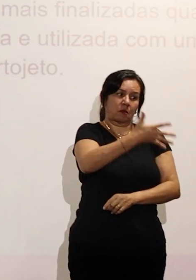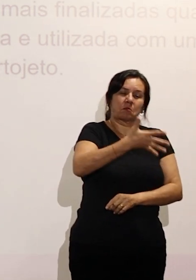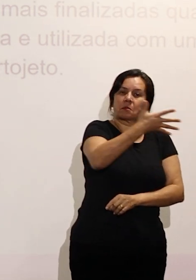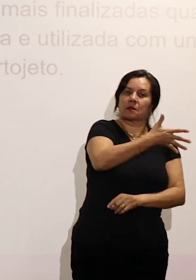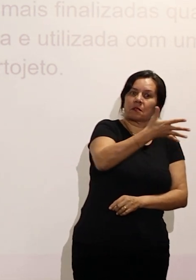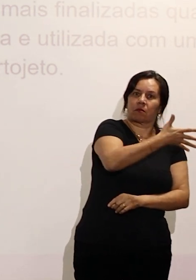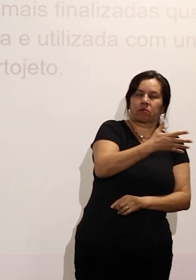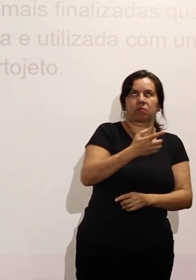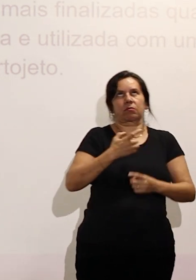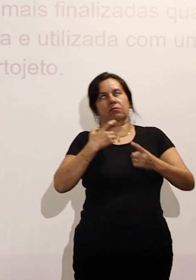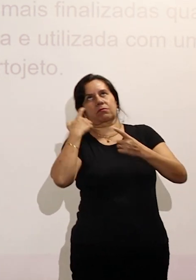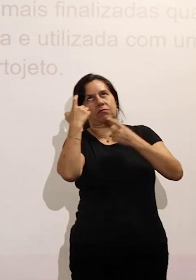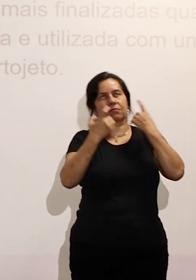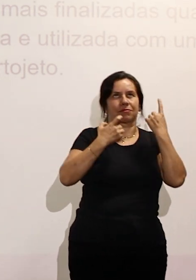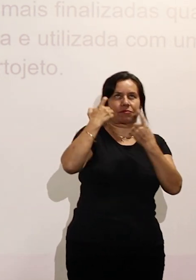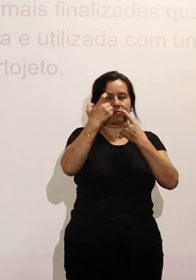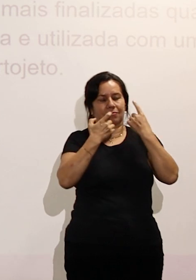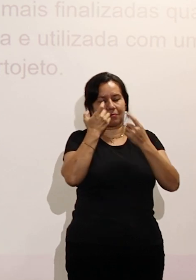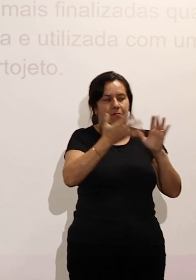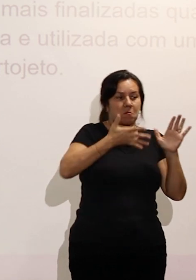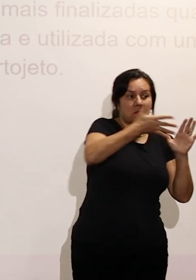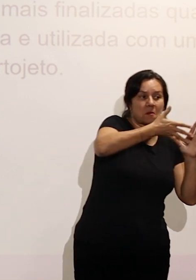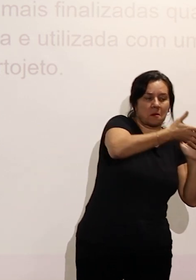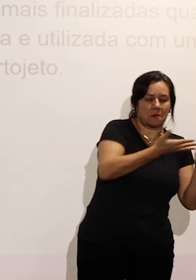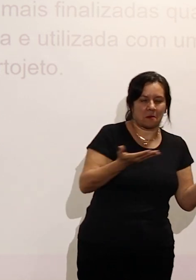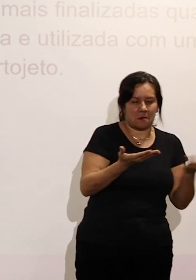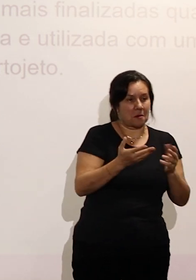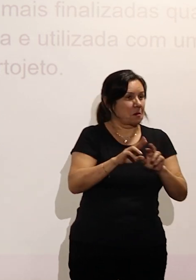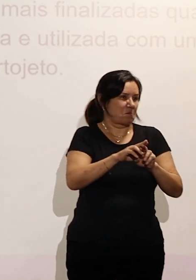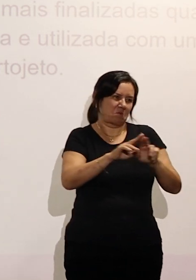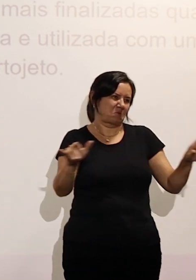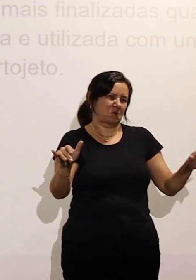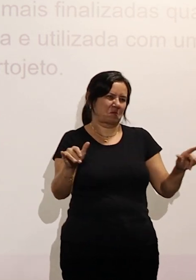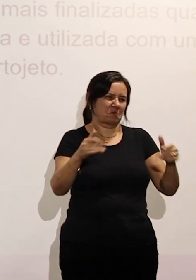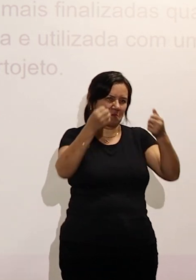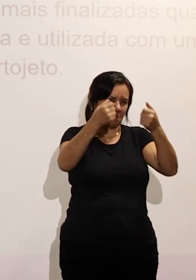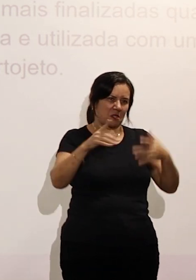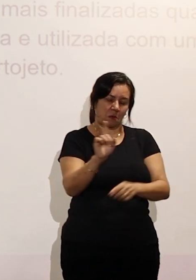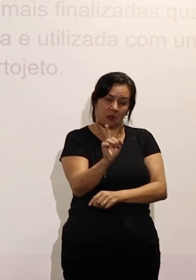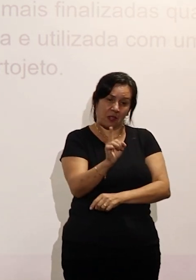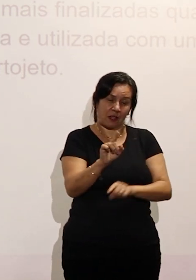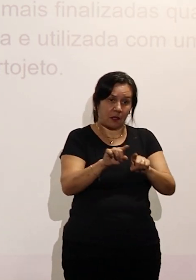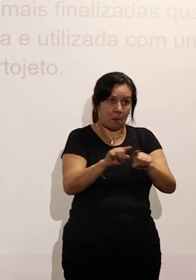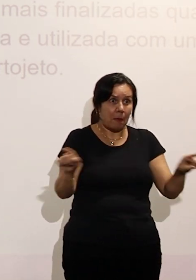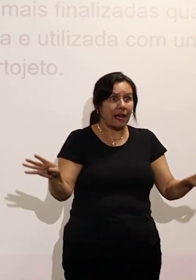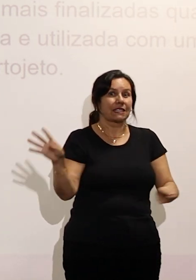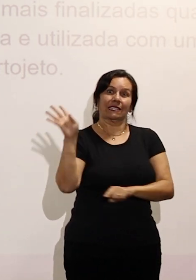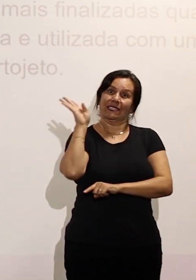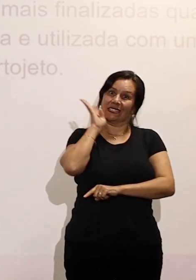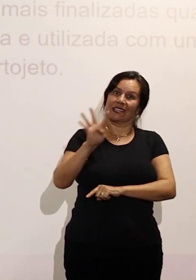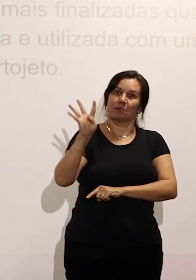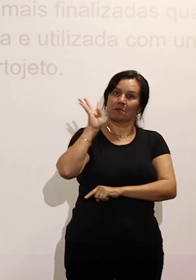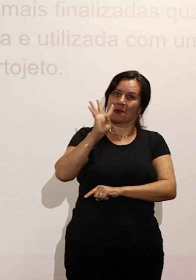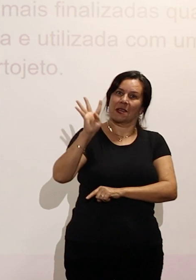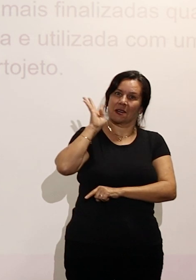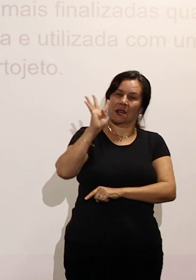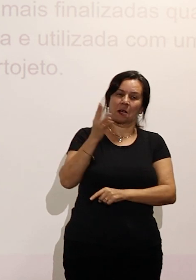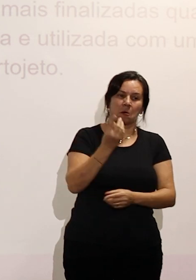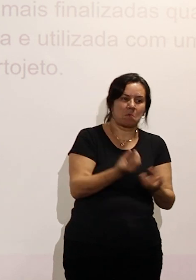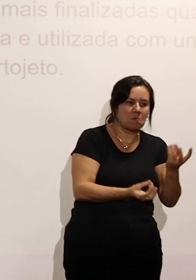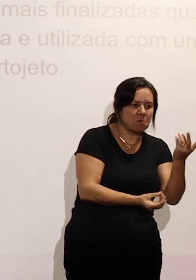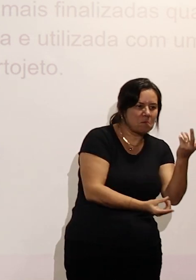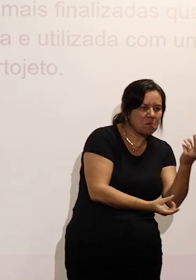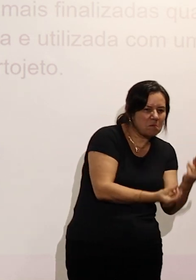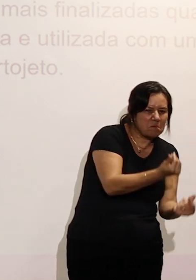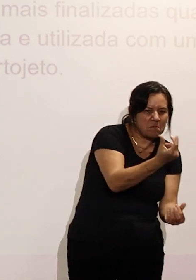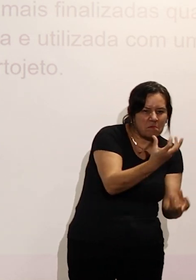doidão e customizou a locomotiva para ficar um negócio, né, cabuloso. Mas era bem legal, bem cheia de espinho. E aí, do lado, ele